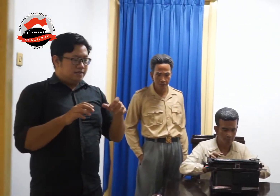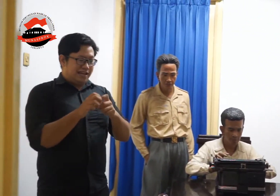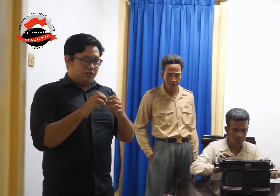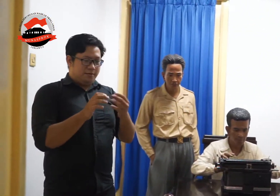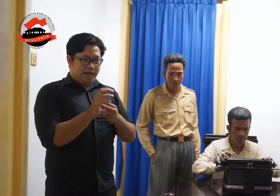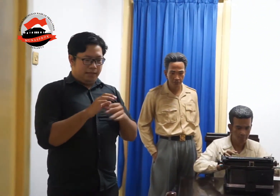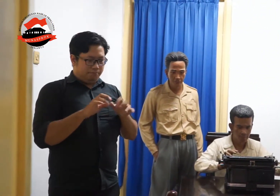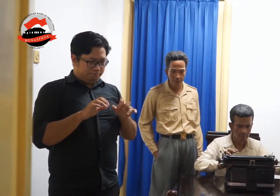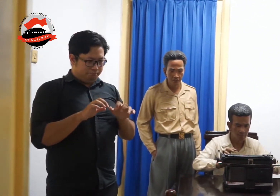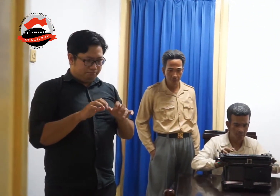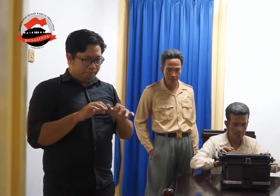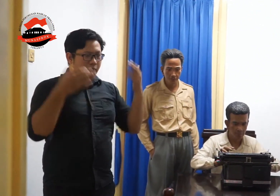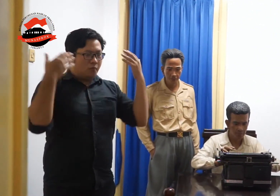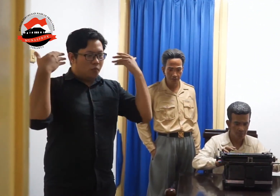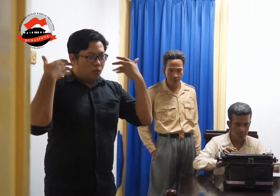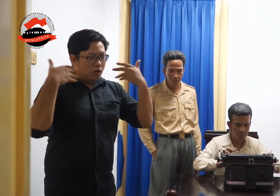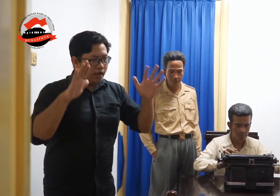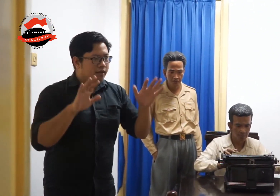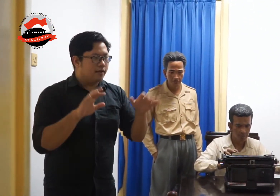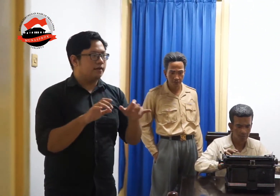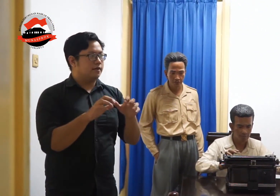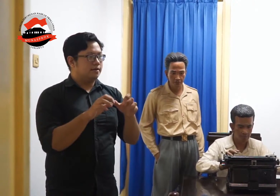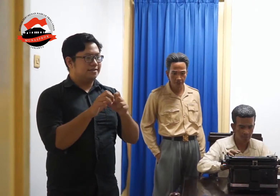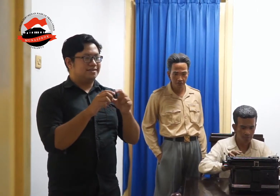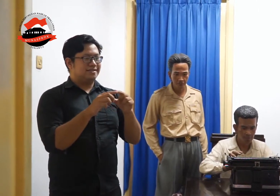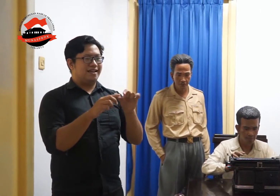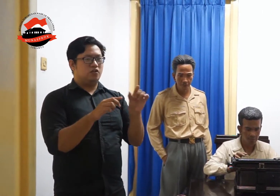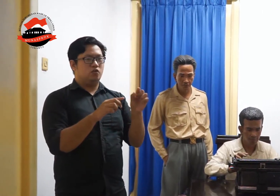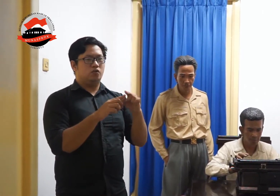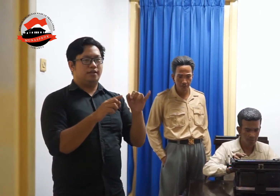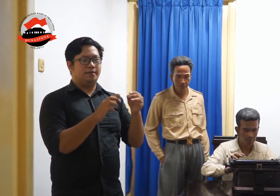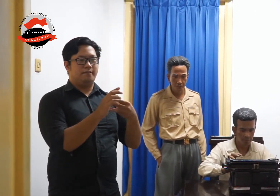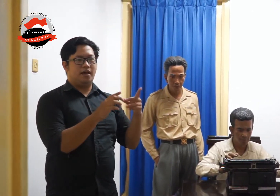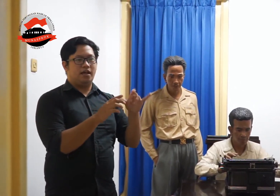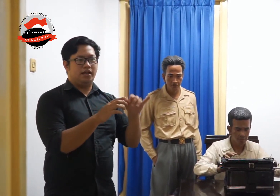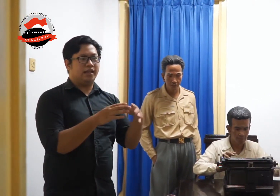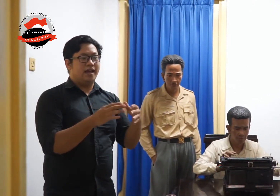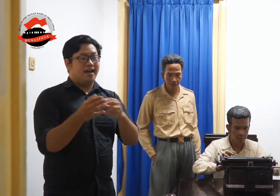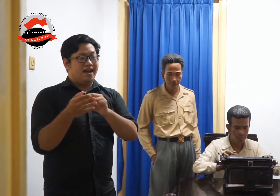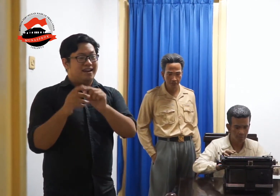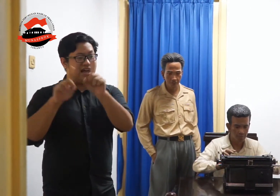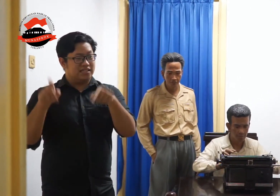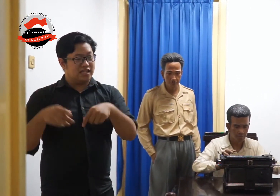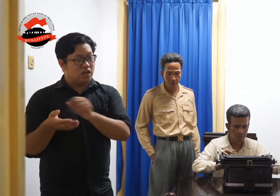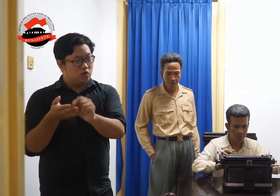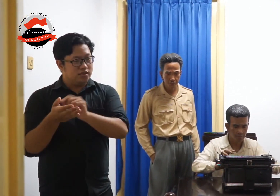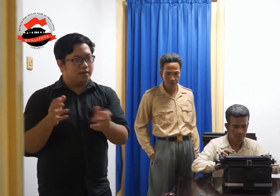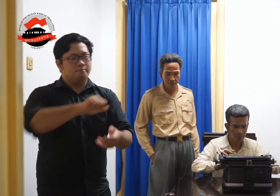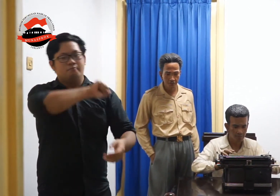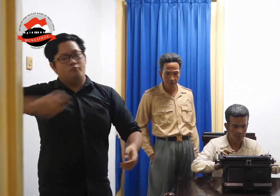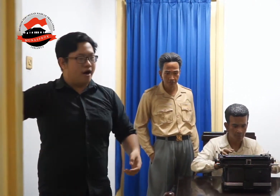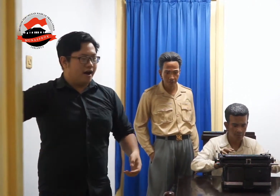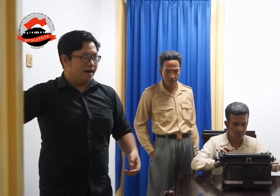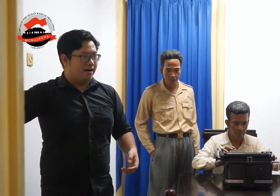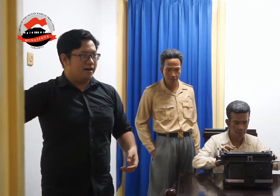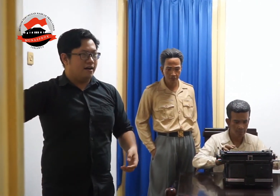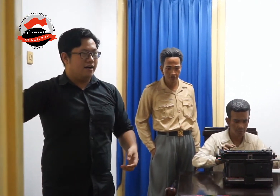naskah proklamasi, Sayuti Melik membuang naskah tulisan tangan Bung